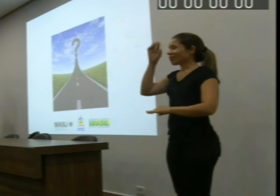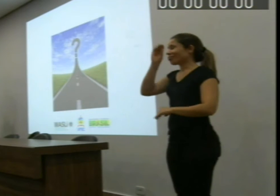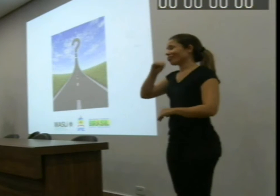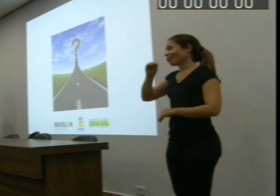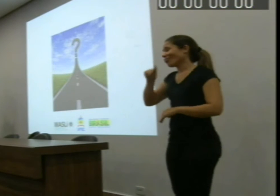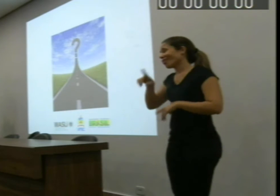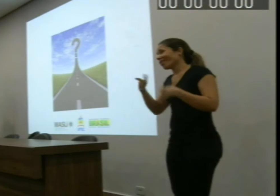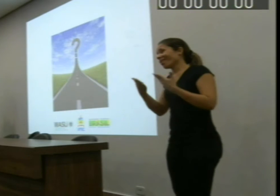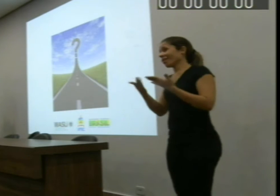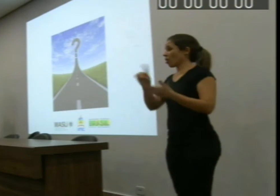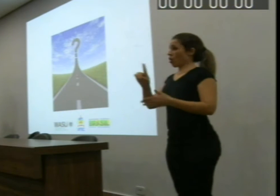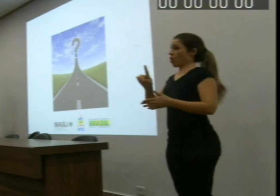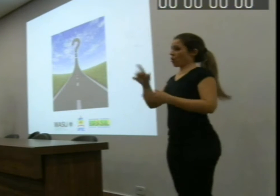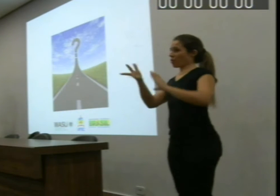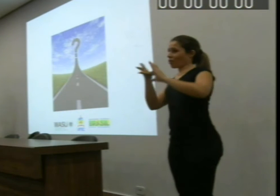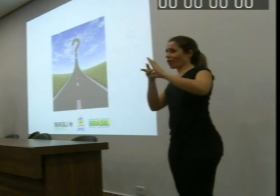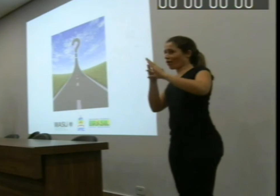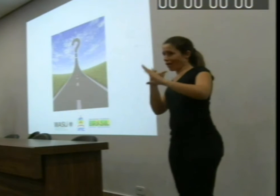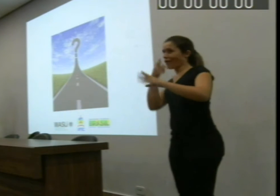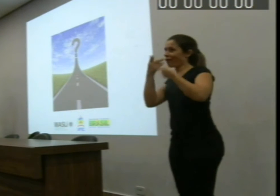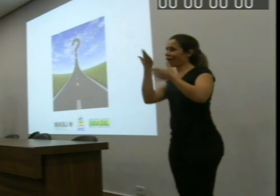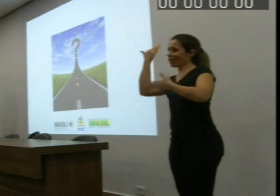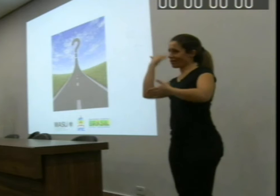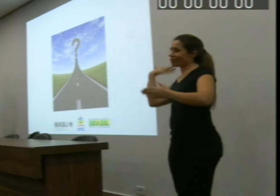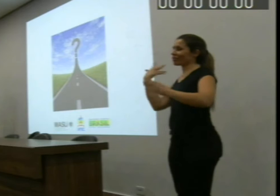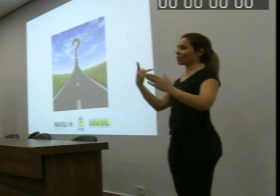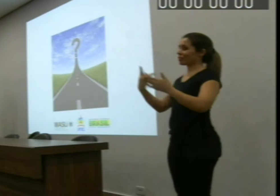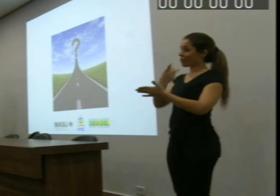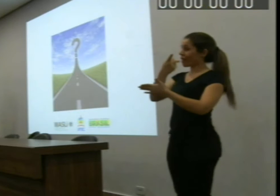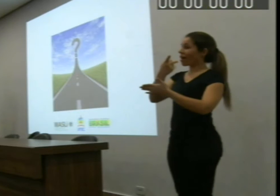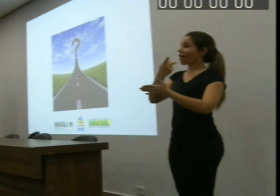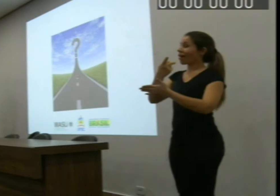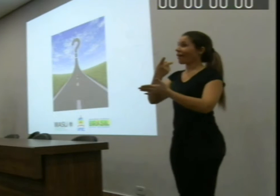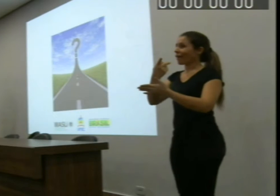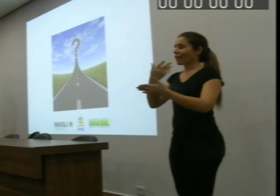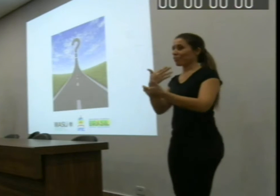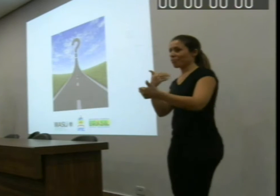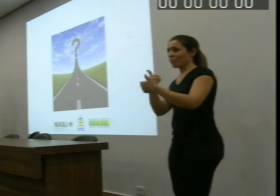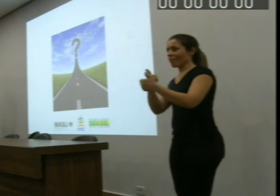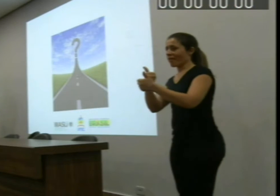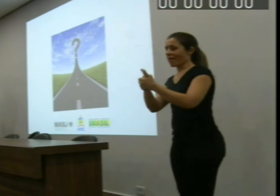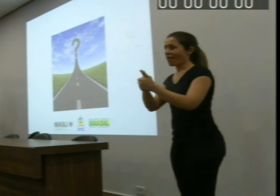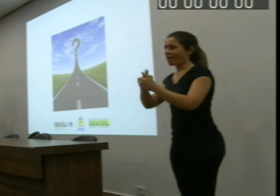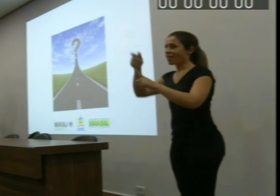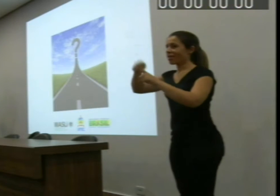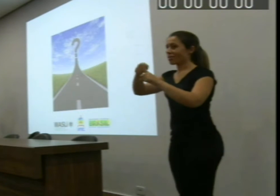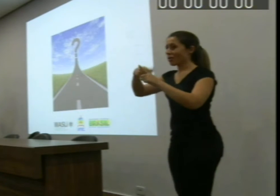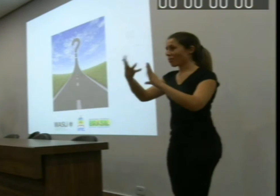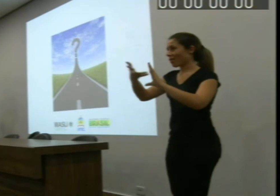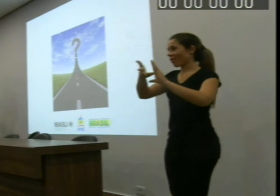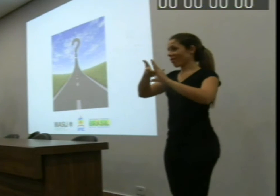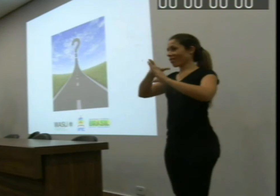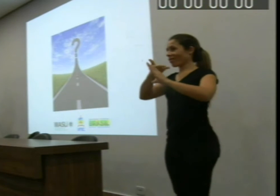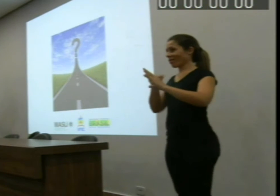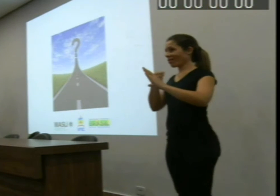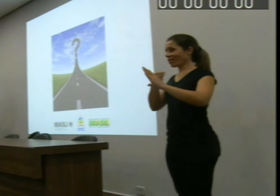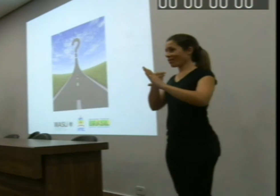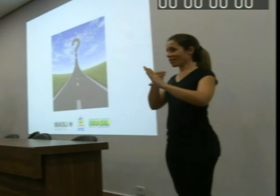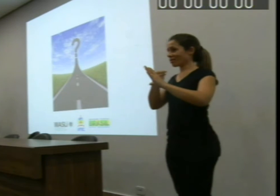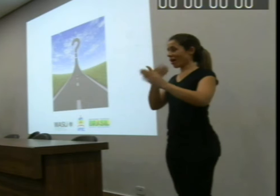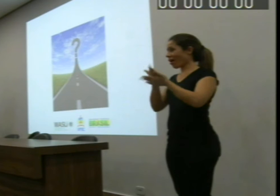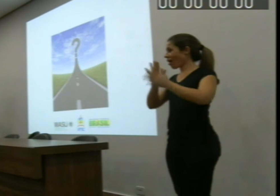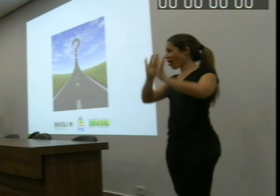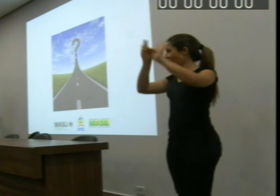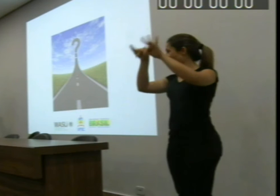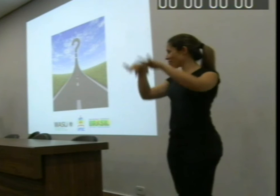libras Como eu disse que aconteceu que agora chega H poucos meses do Pr libra ser e eh eh e inspirado